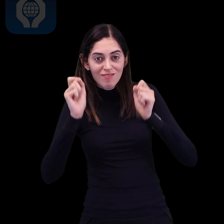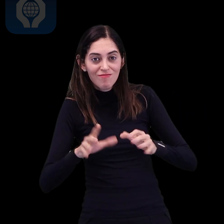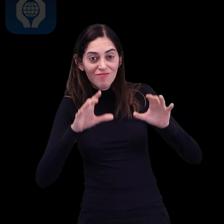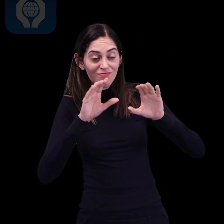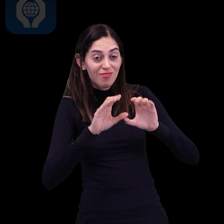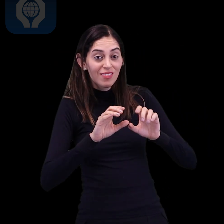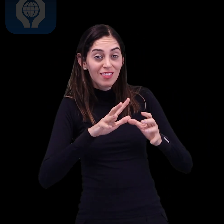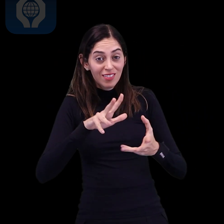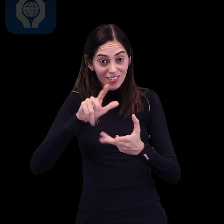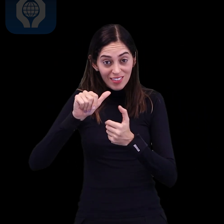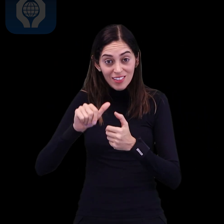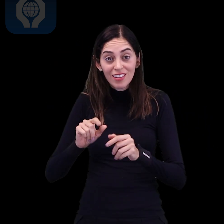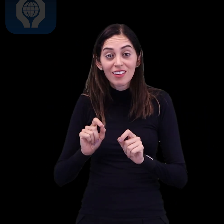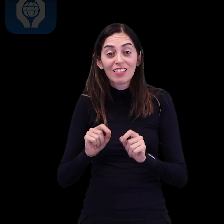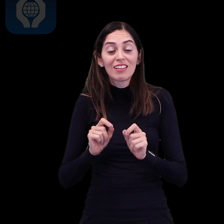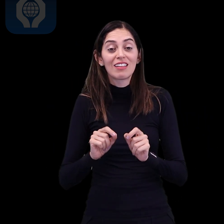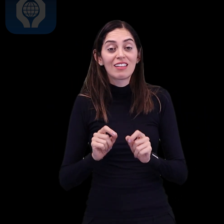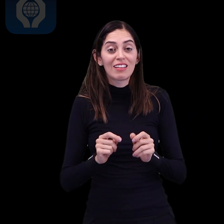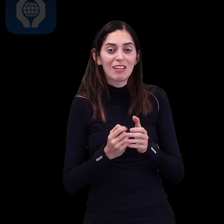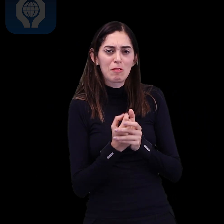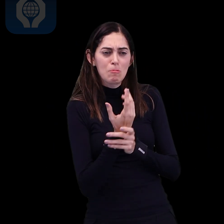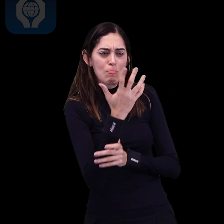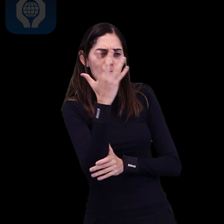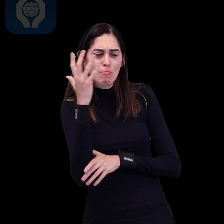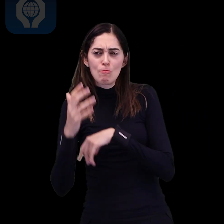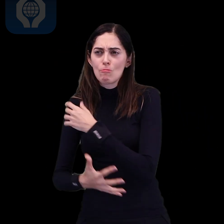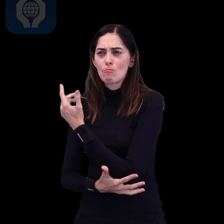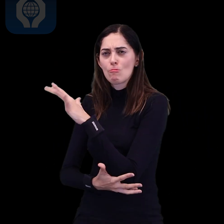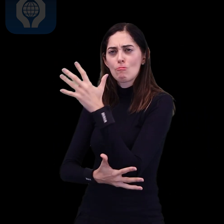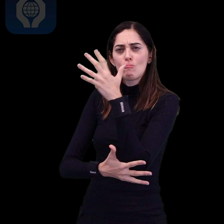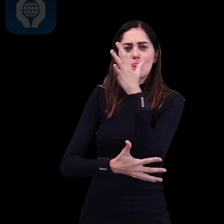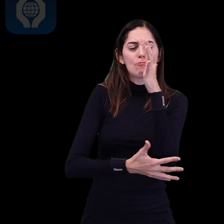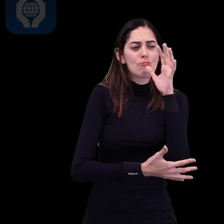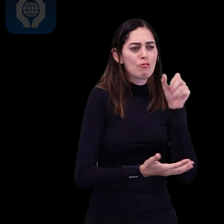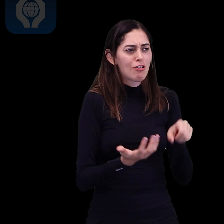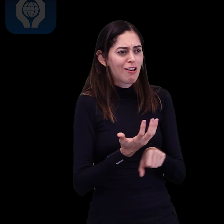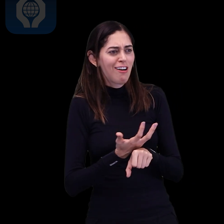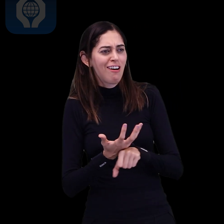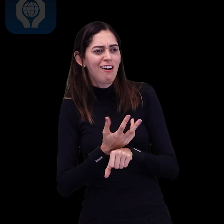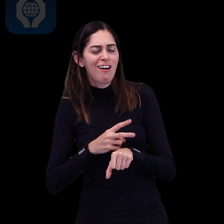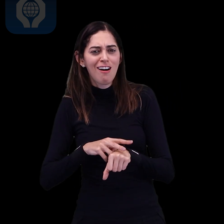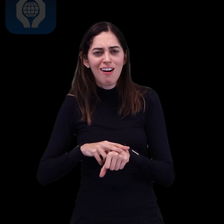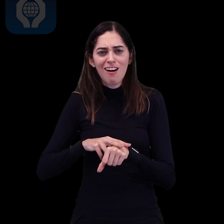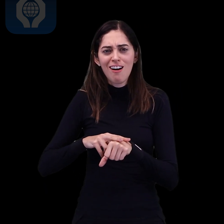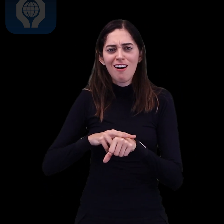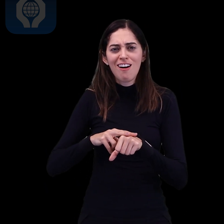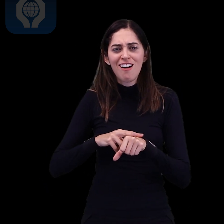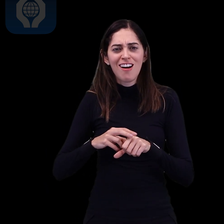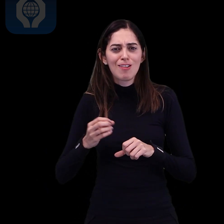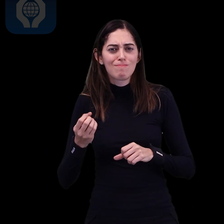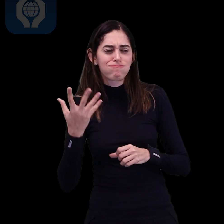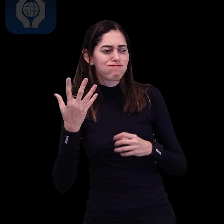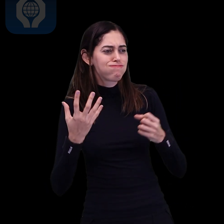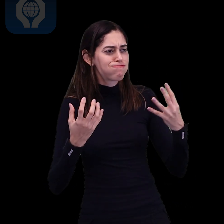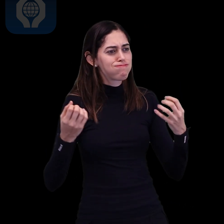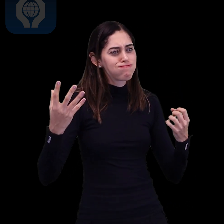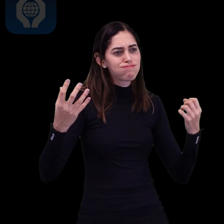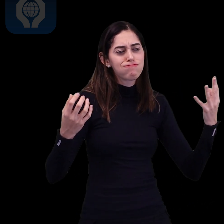que tinha não estava na terra, e toda a erva do campo que ainda não brotava, porque ainda o Senhor Deus não tinha